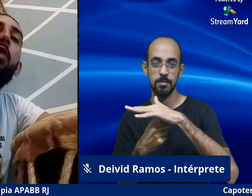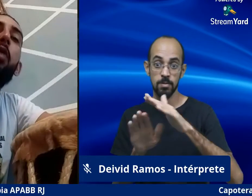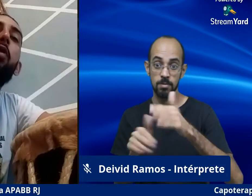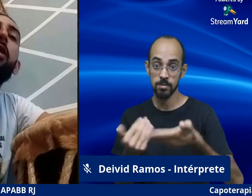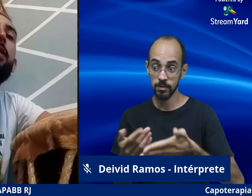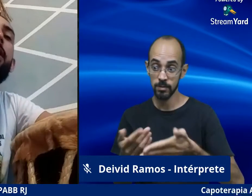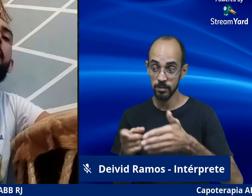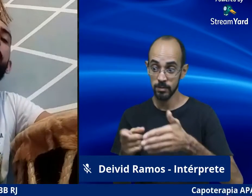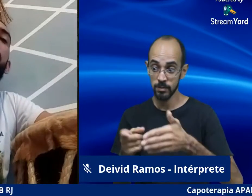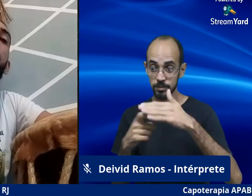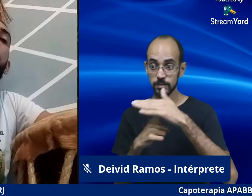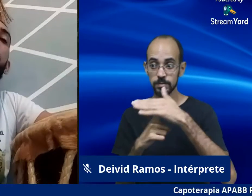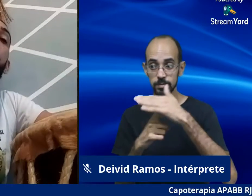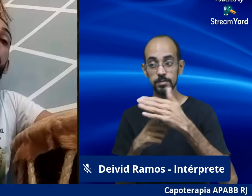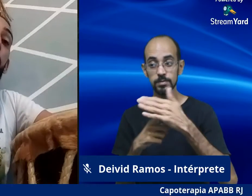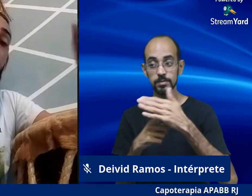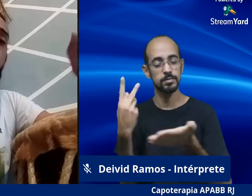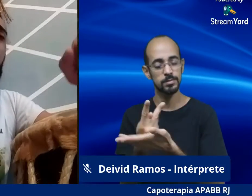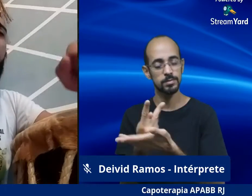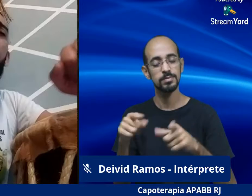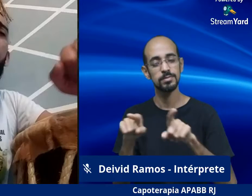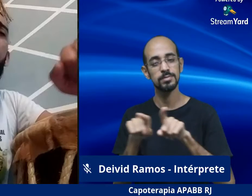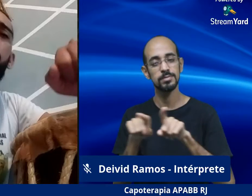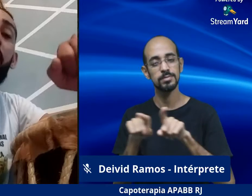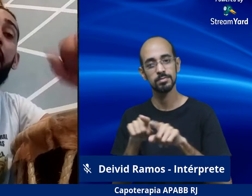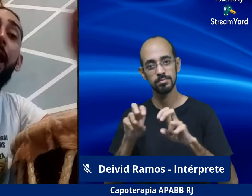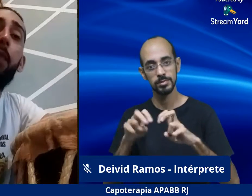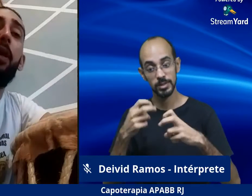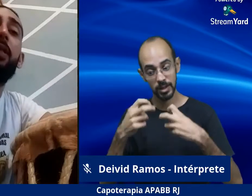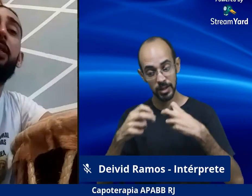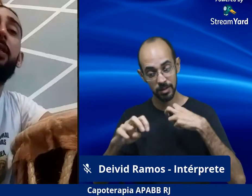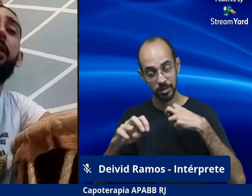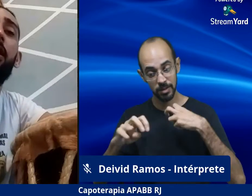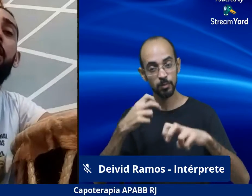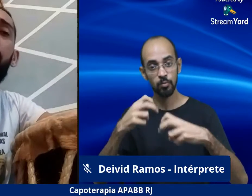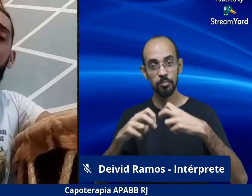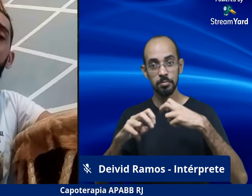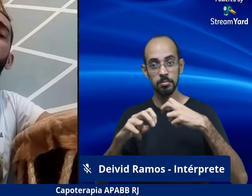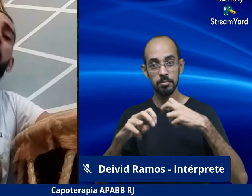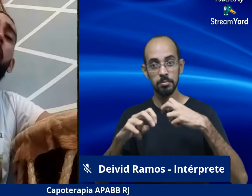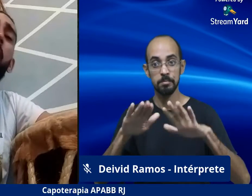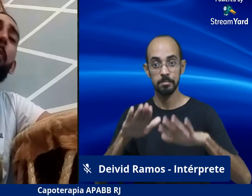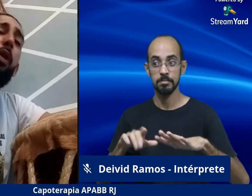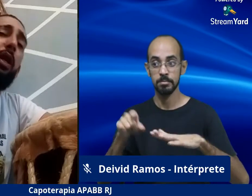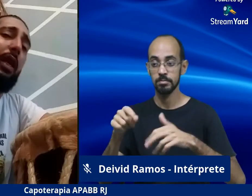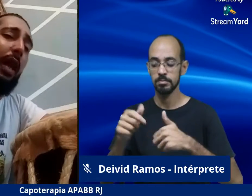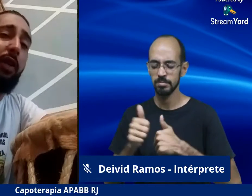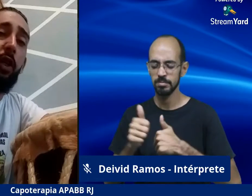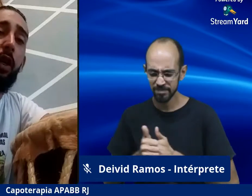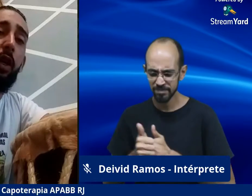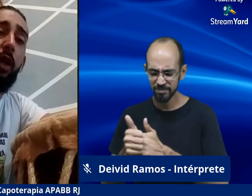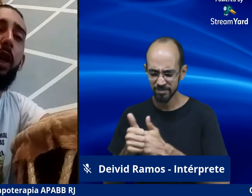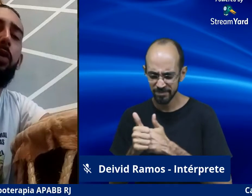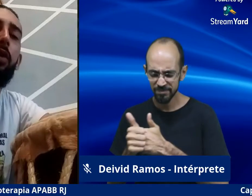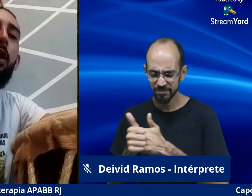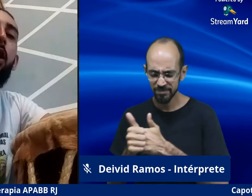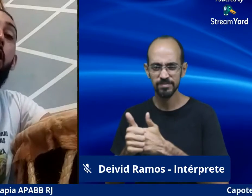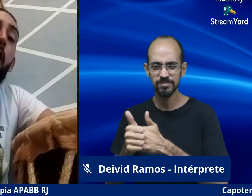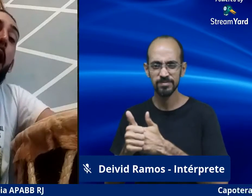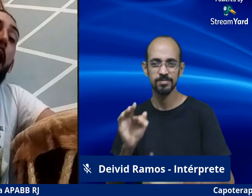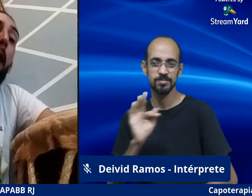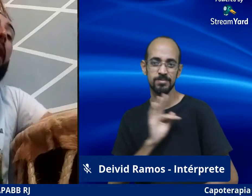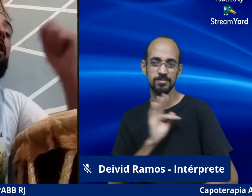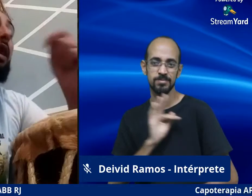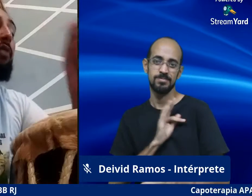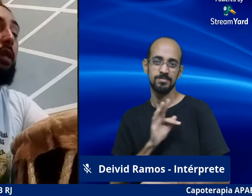também acontecia. Só que a capoeira, ela era perseguida. Então, quando a polícia estava chegando,